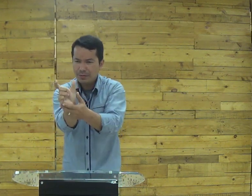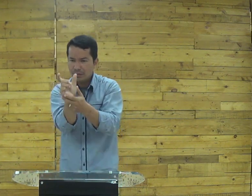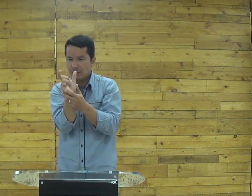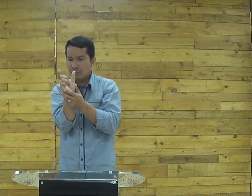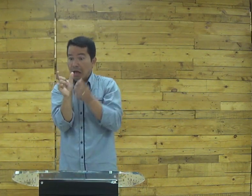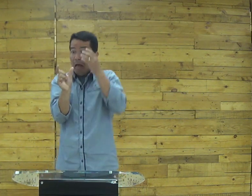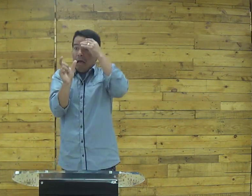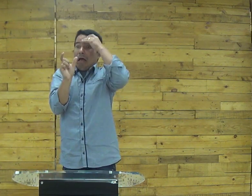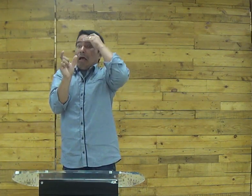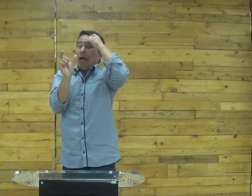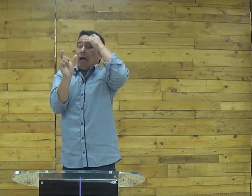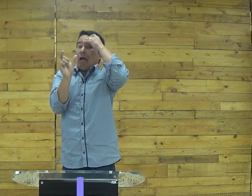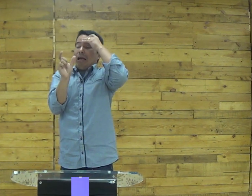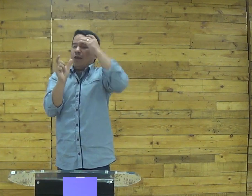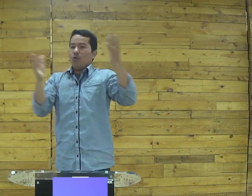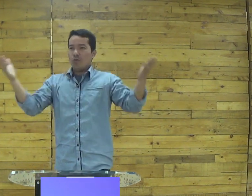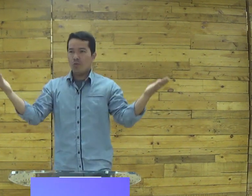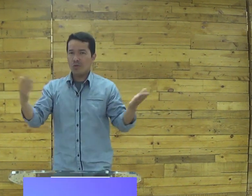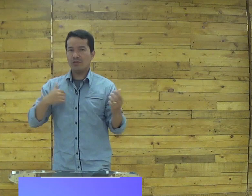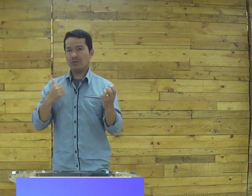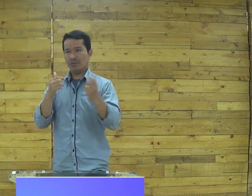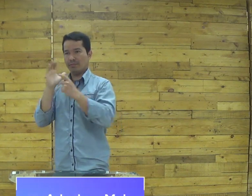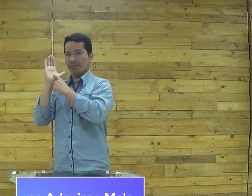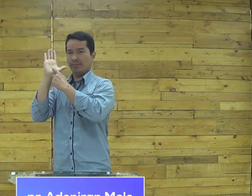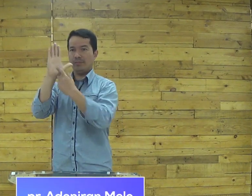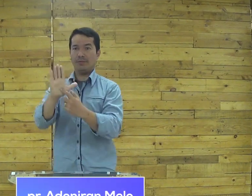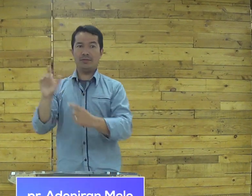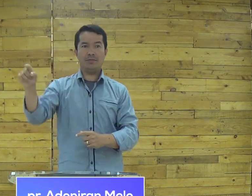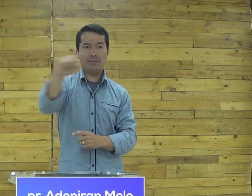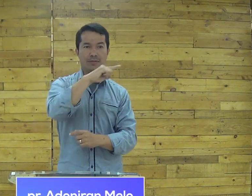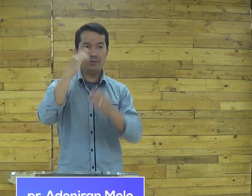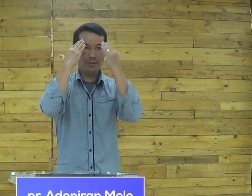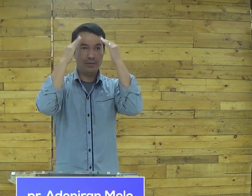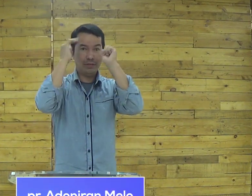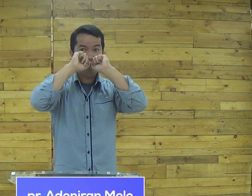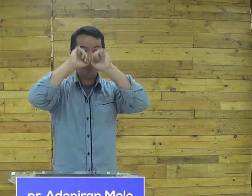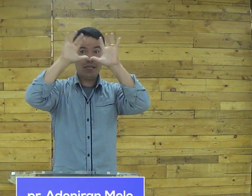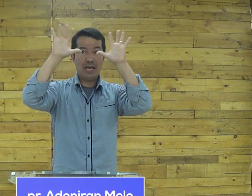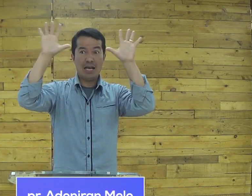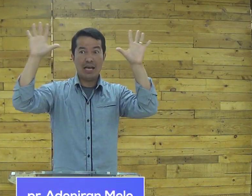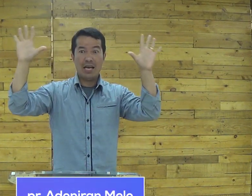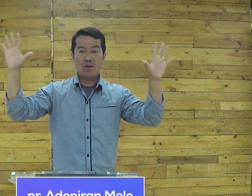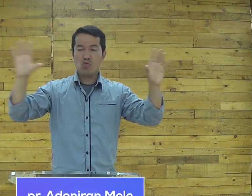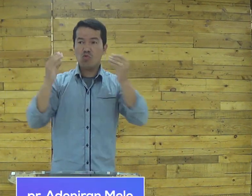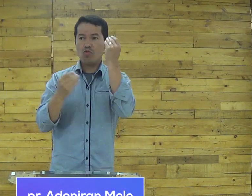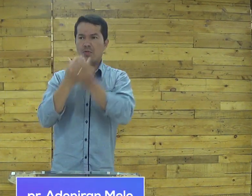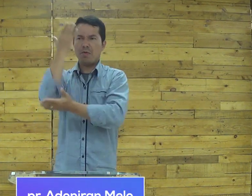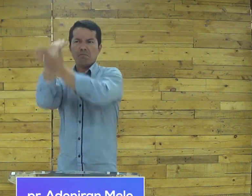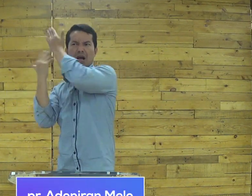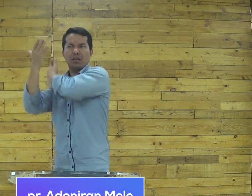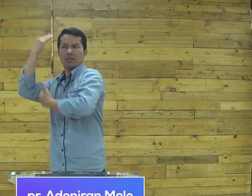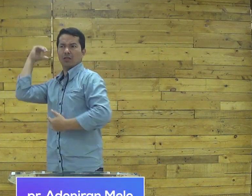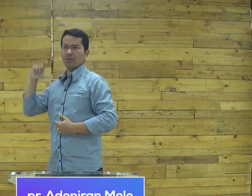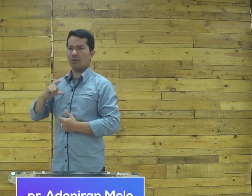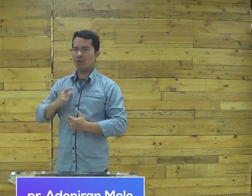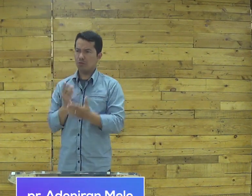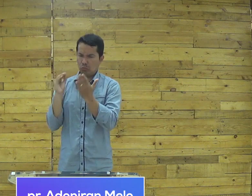palavras. E você olha aquela palavra. Hoje eu vou mostrar algumas coisas bem claras para você. Como